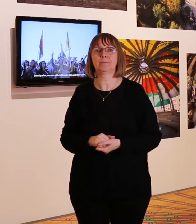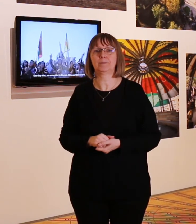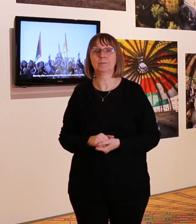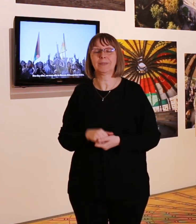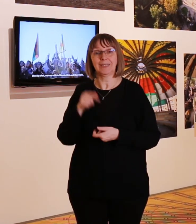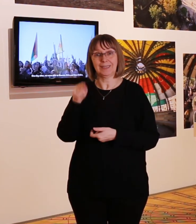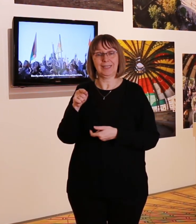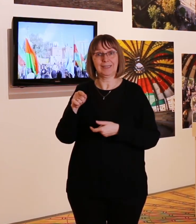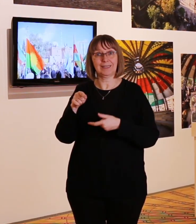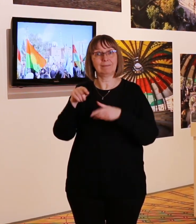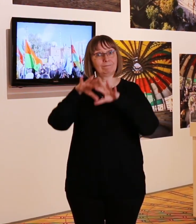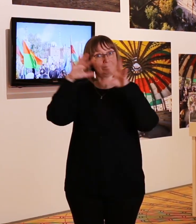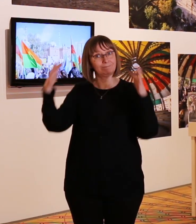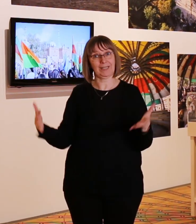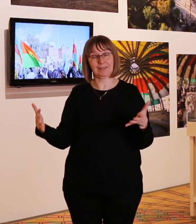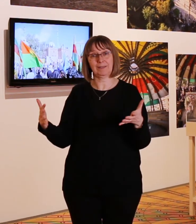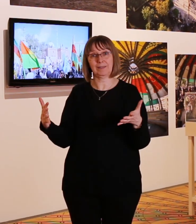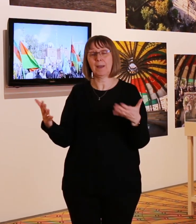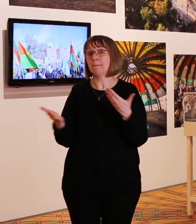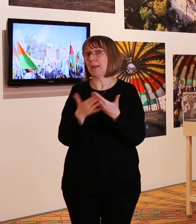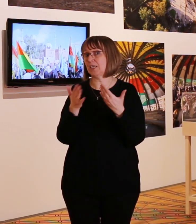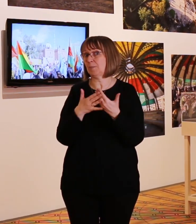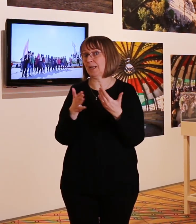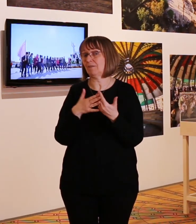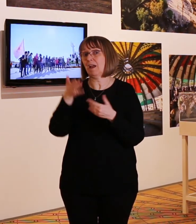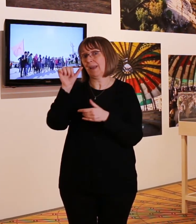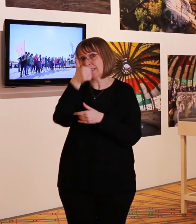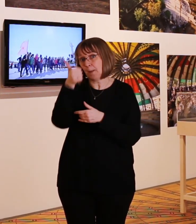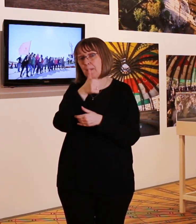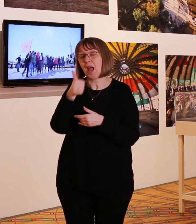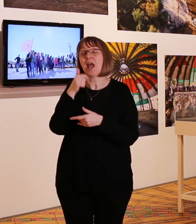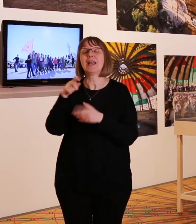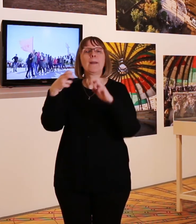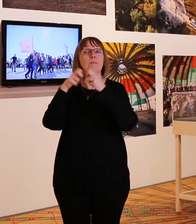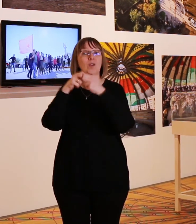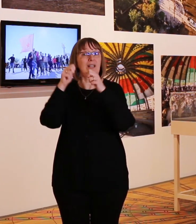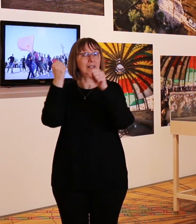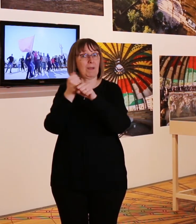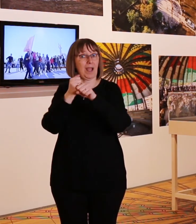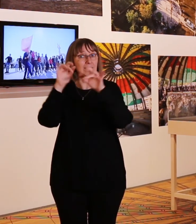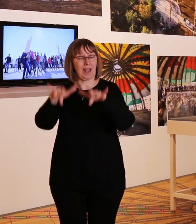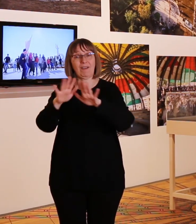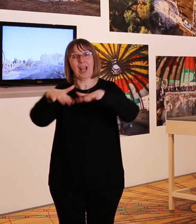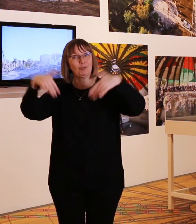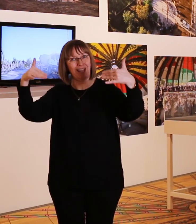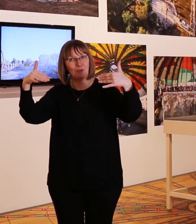Dieser New World Summit wurde beispielsweise in Brüssel abgehalten, temporär, im Rahmen einer